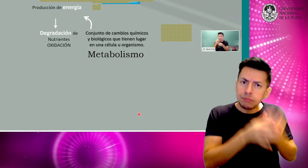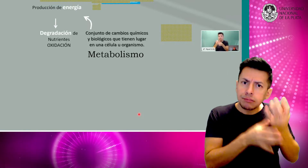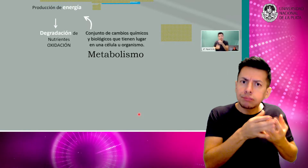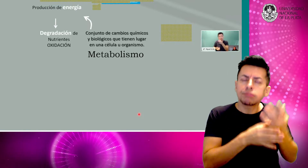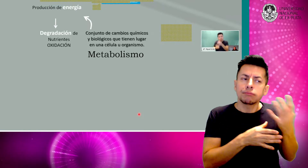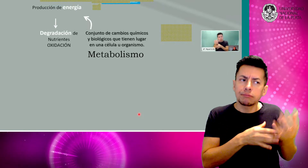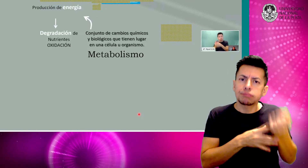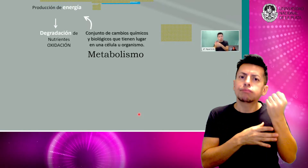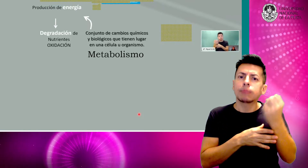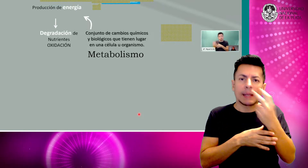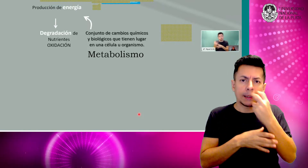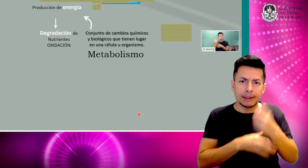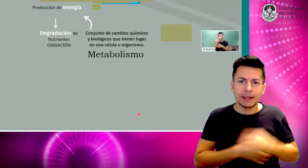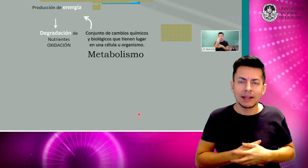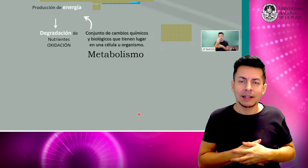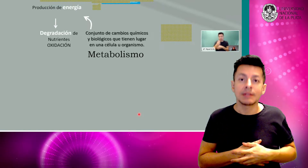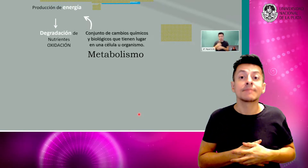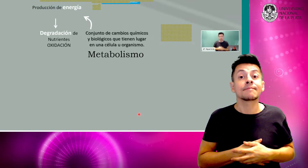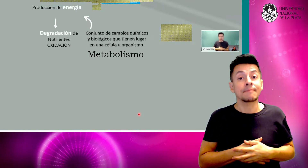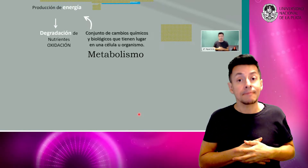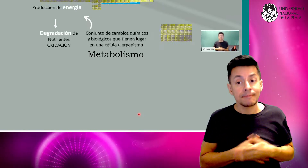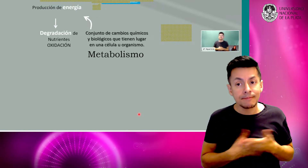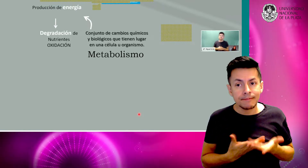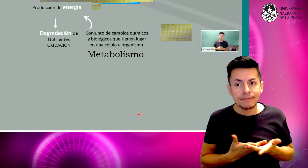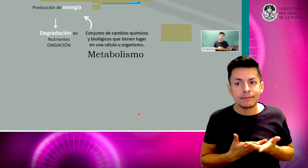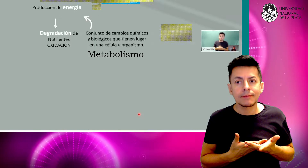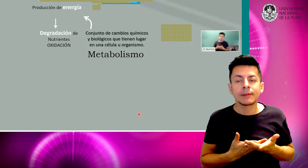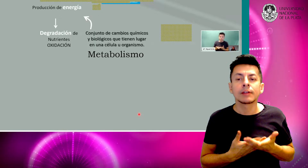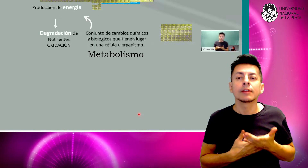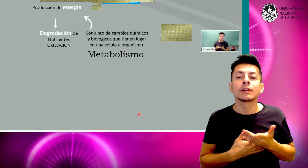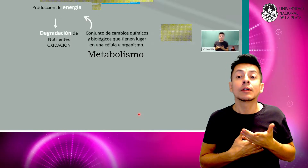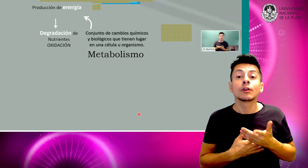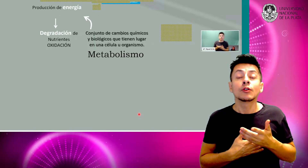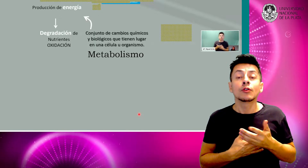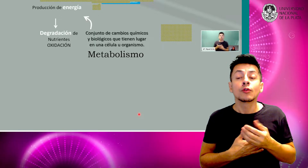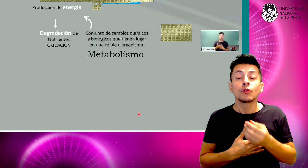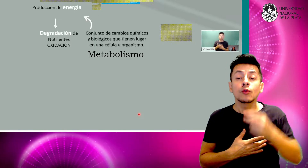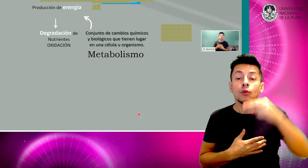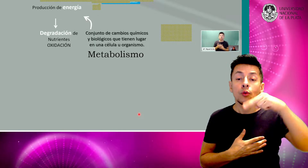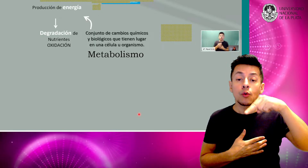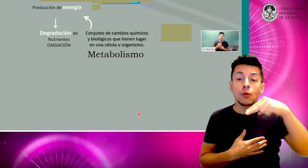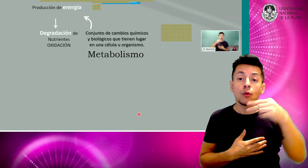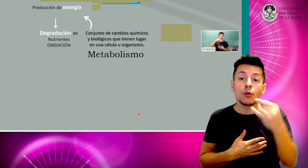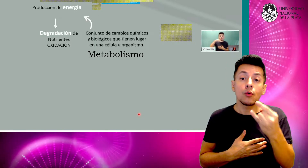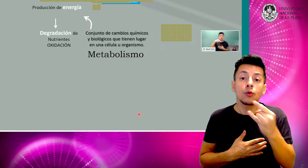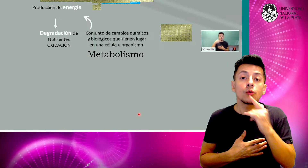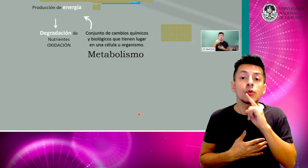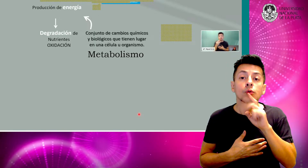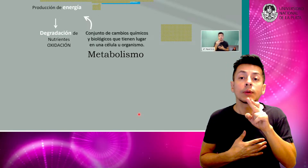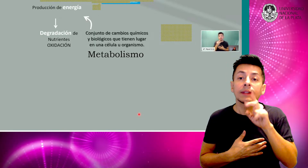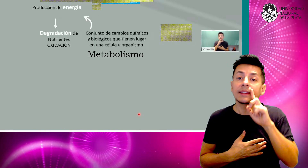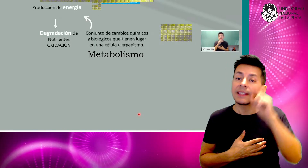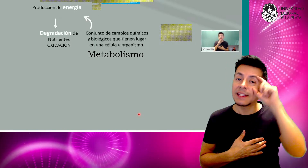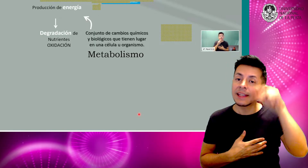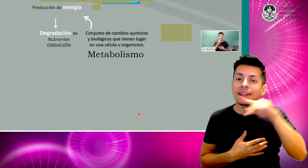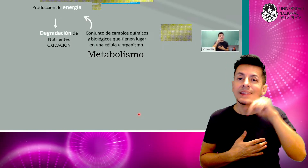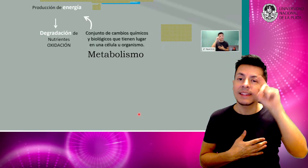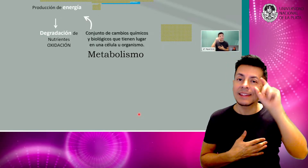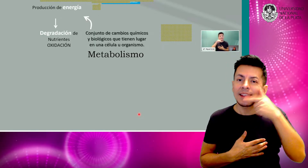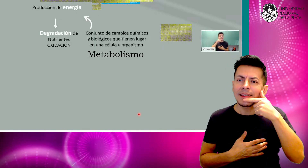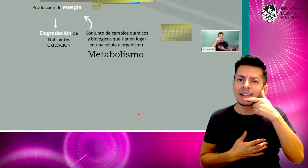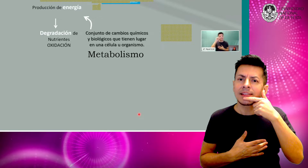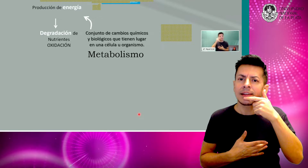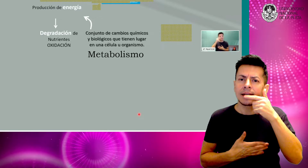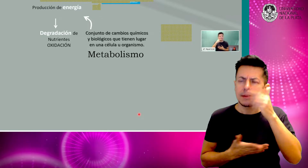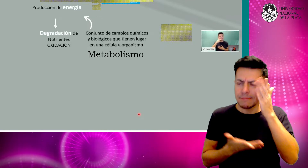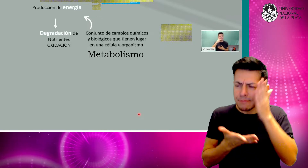Para esto, lo que hacemos es degradar nutrientes y oxidarlos, ¿sí? Es decir, romper